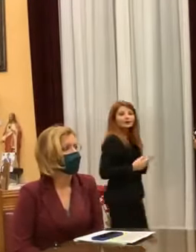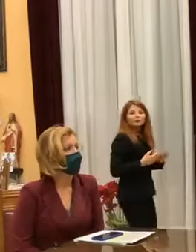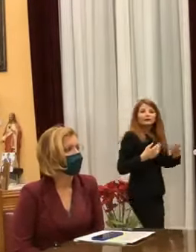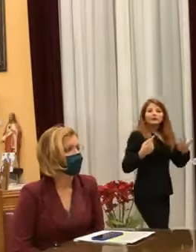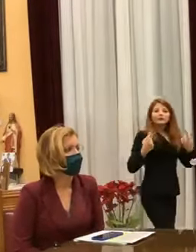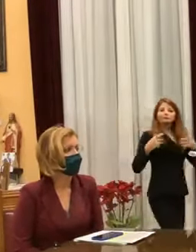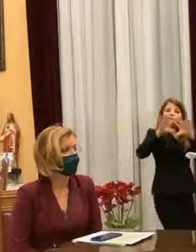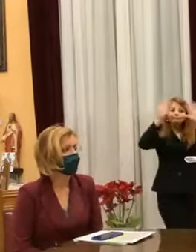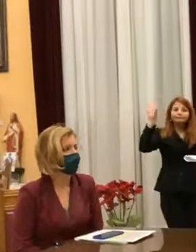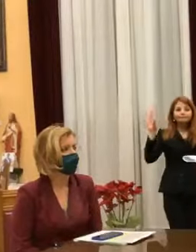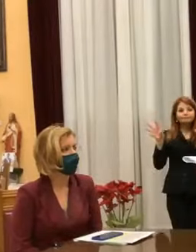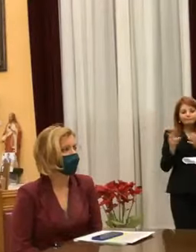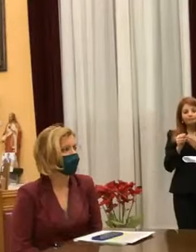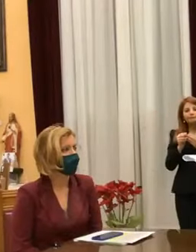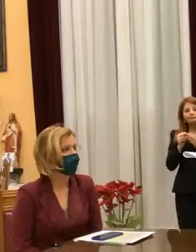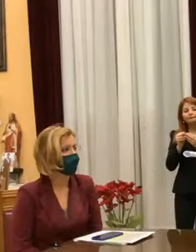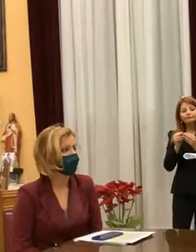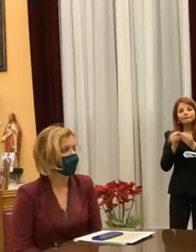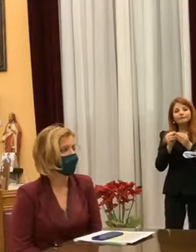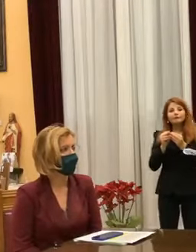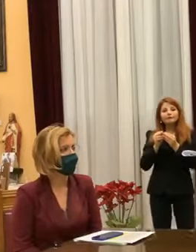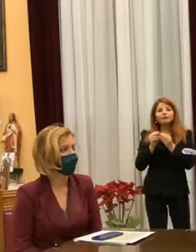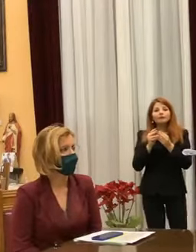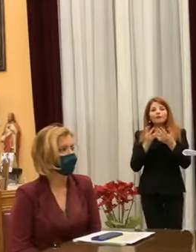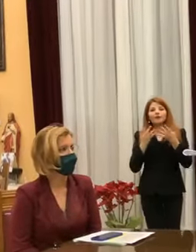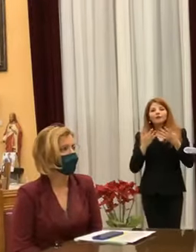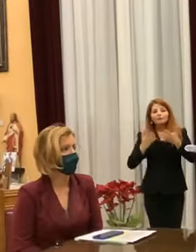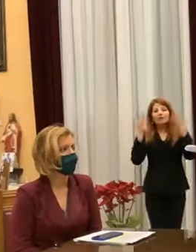Per i motivi indicati, La Paglia è